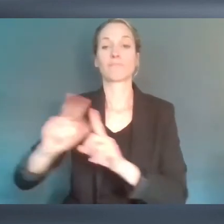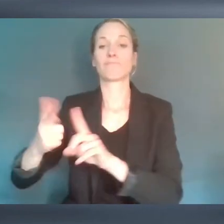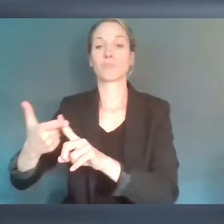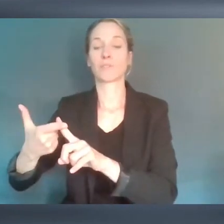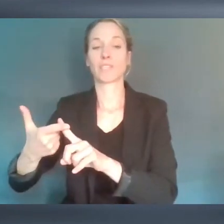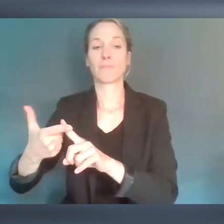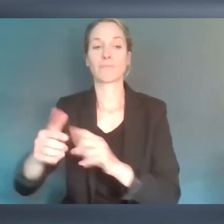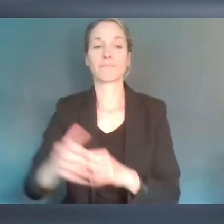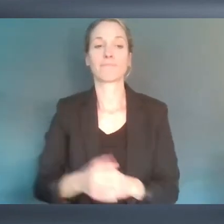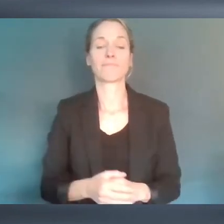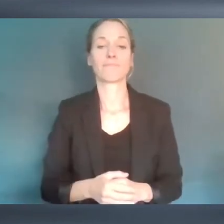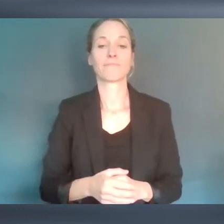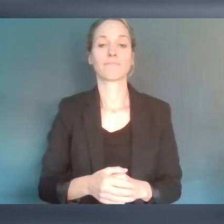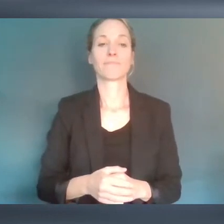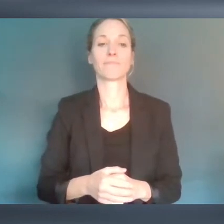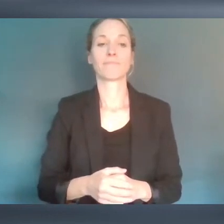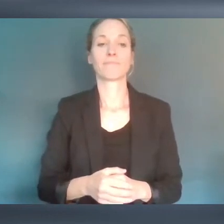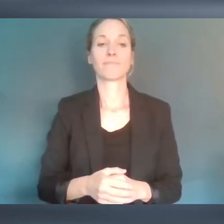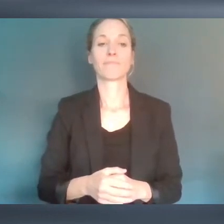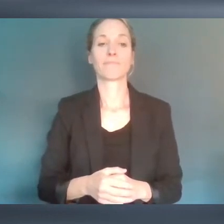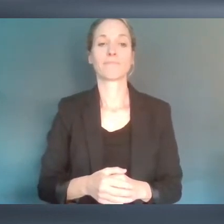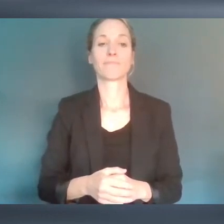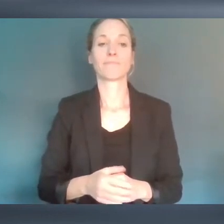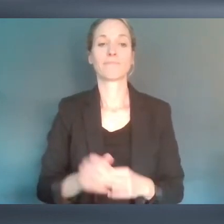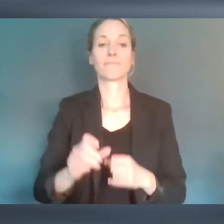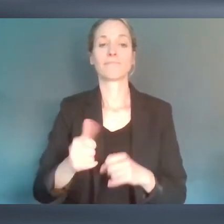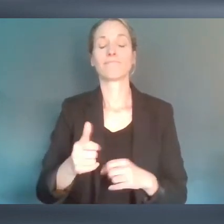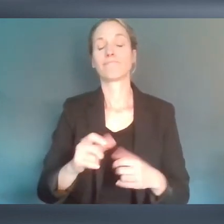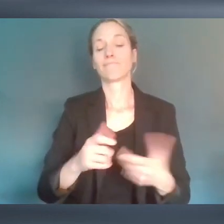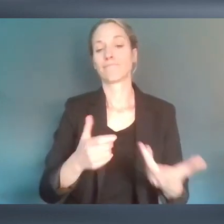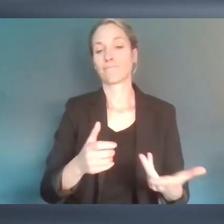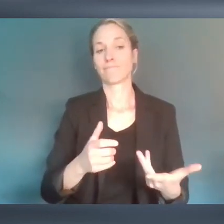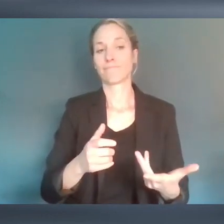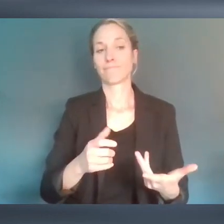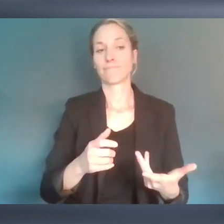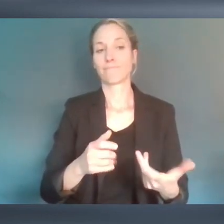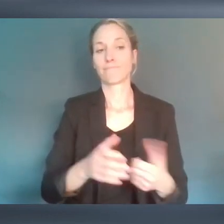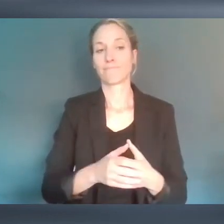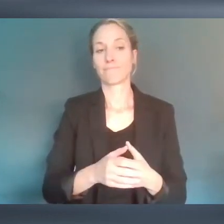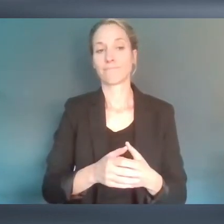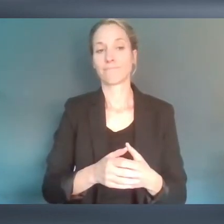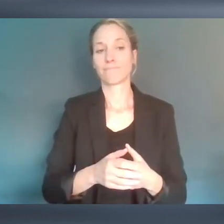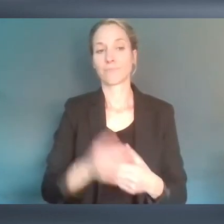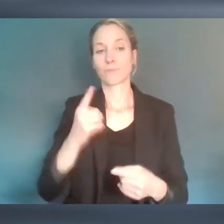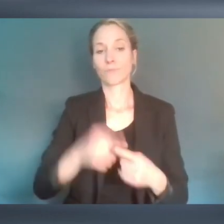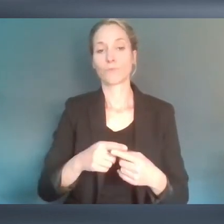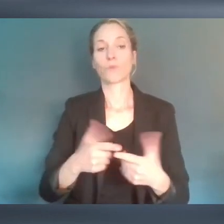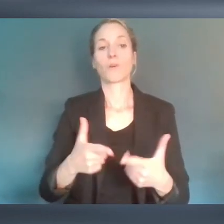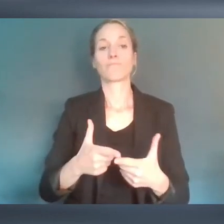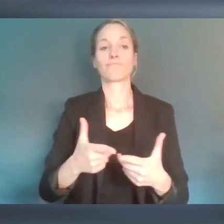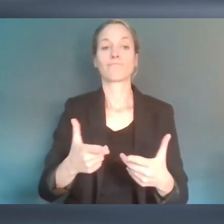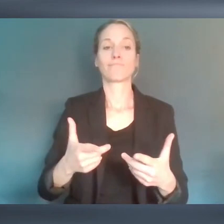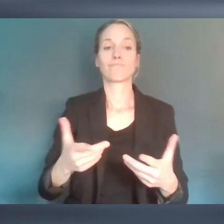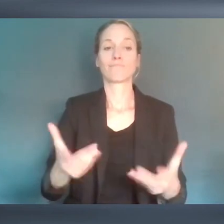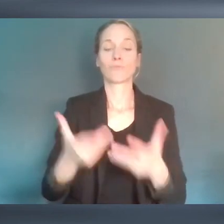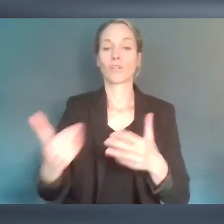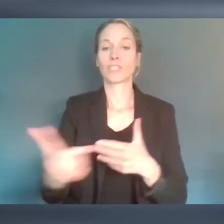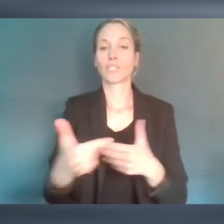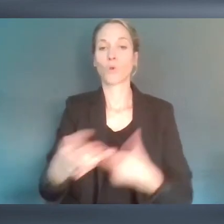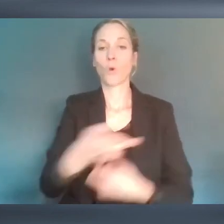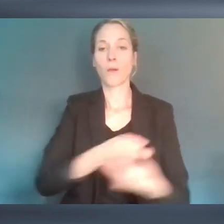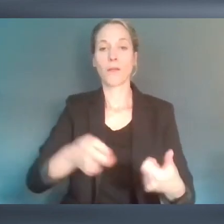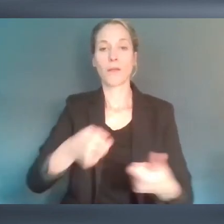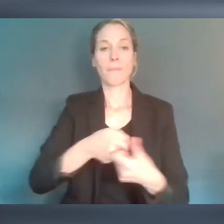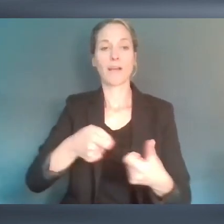opposé au premier marché, pardon. Il doit être mutuellement complémentaire. S'il fallait résumer